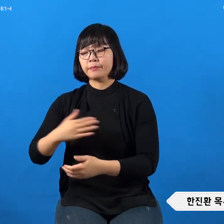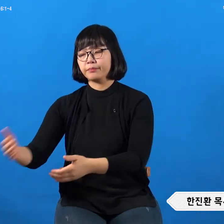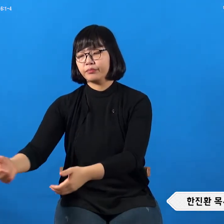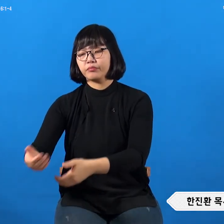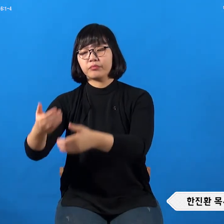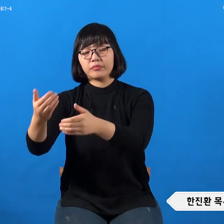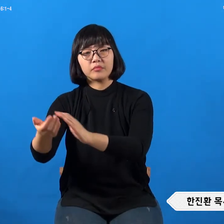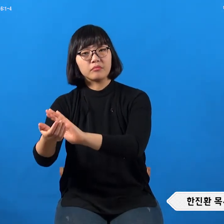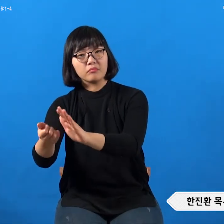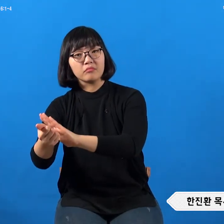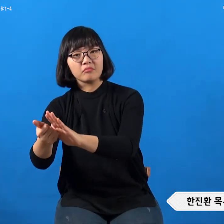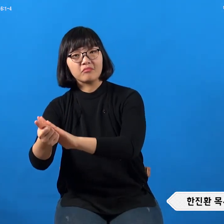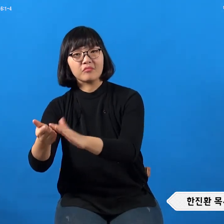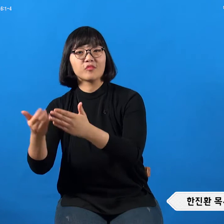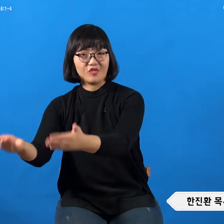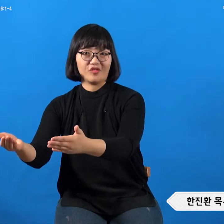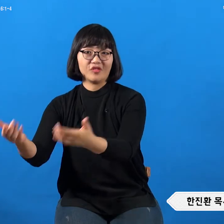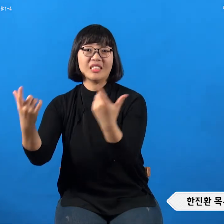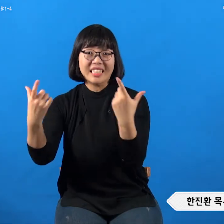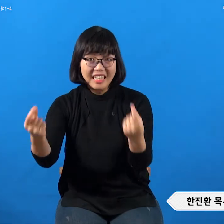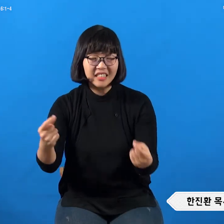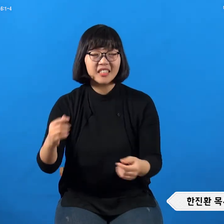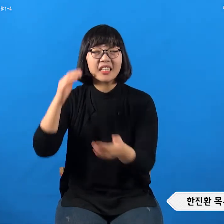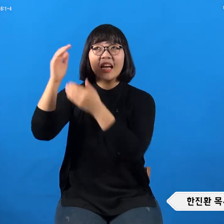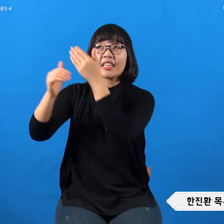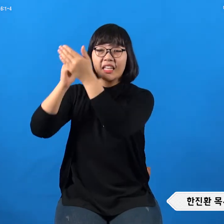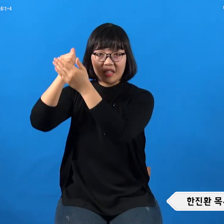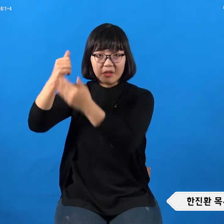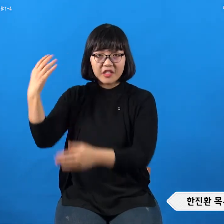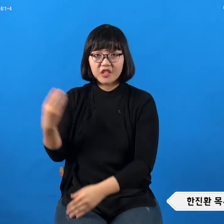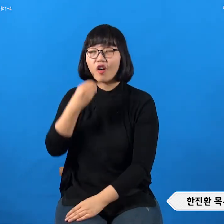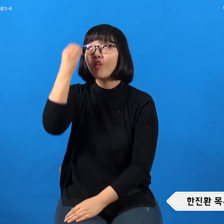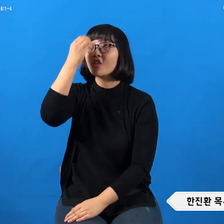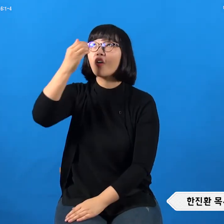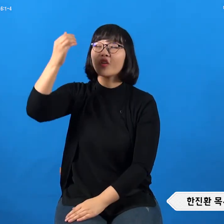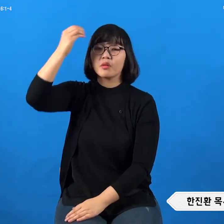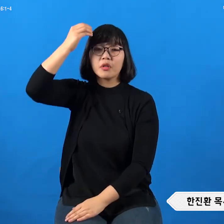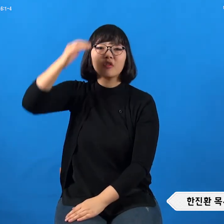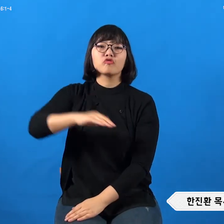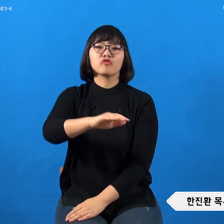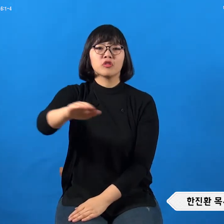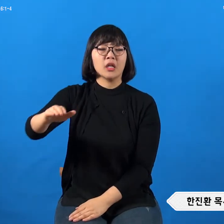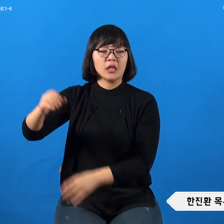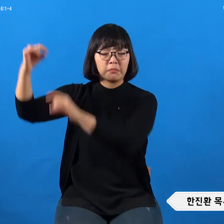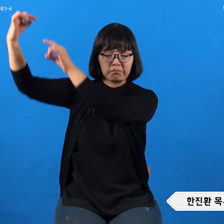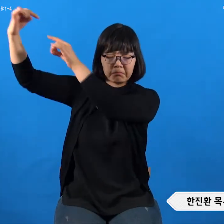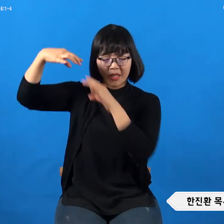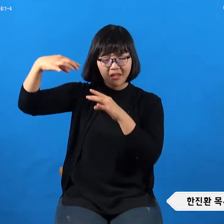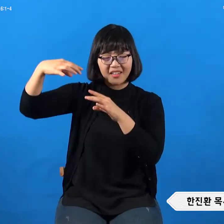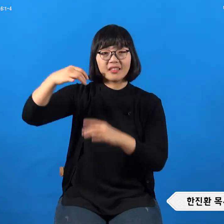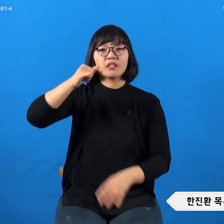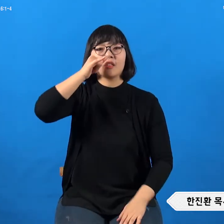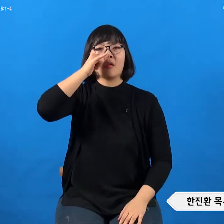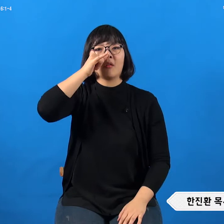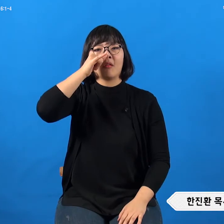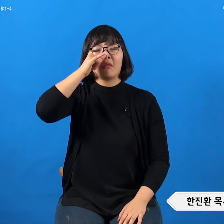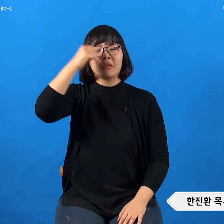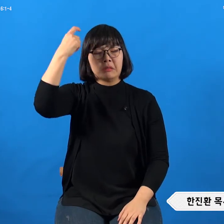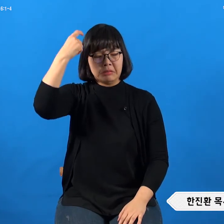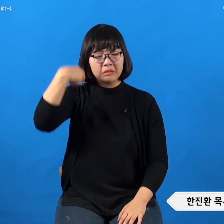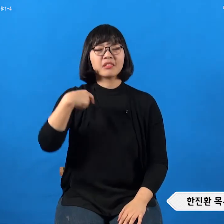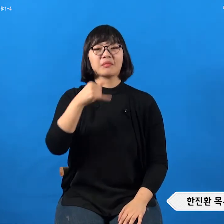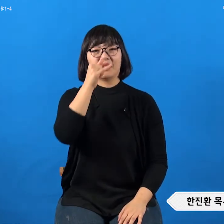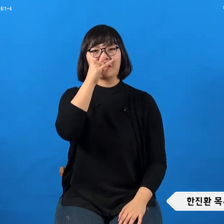성령님이 우리가 도와야 할 사람들을 보여주실 것입니다. 설교를 듣다가도 보여주시고, 대화를 하다가도